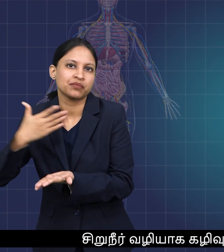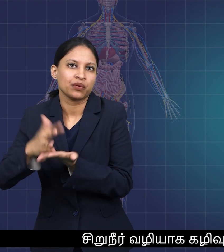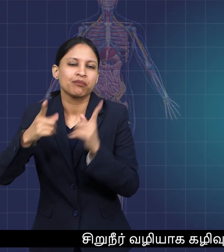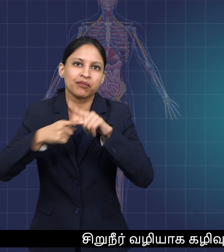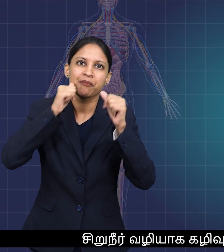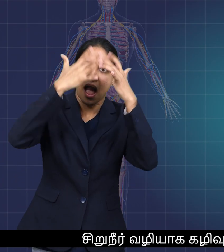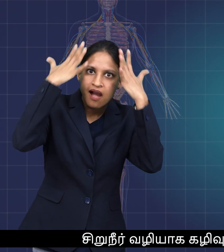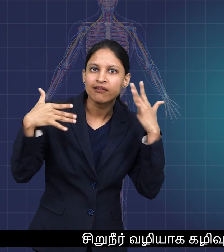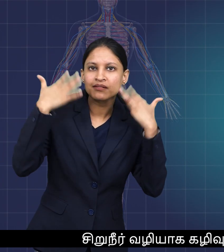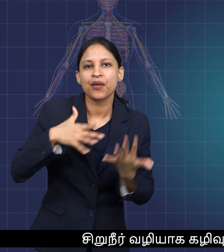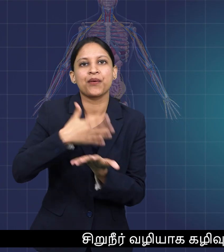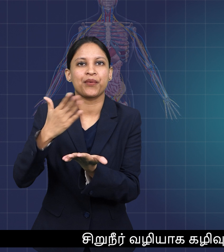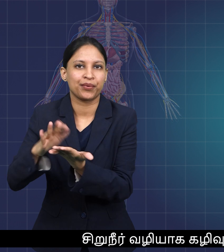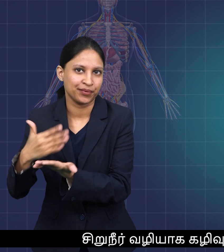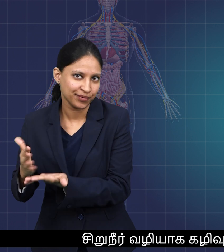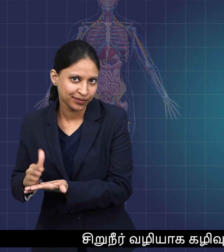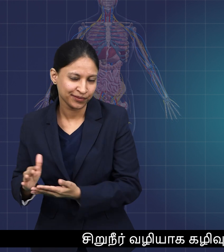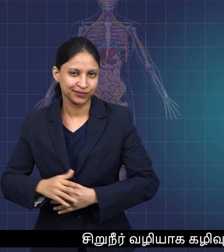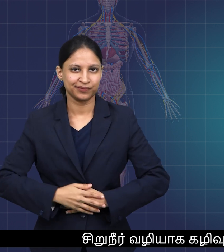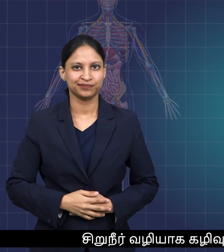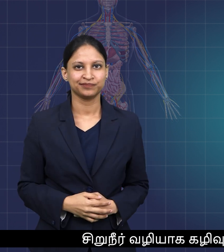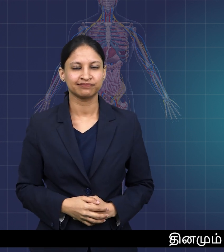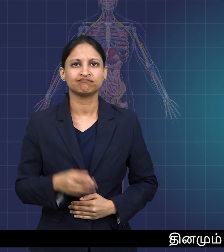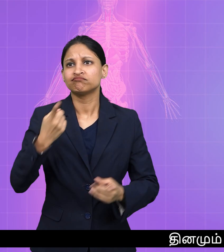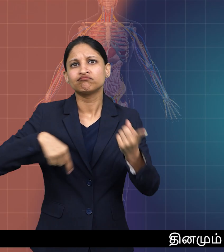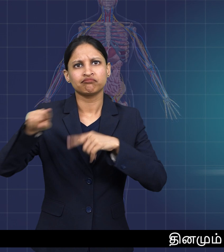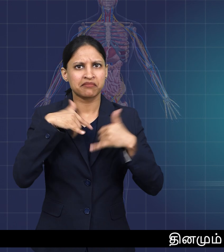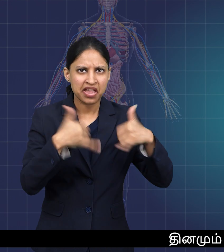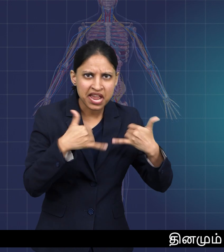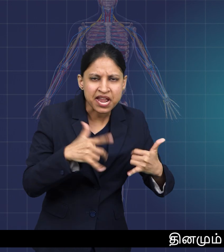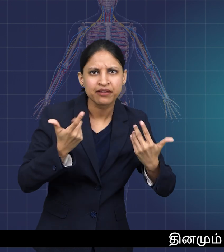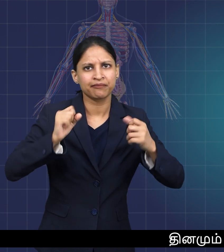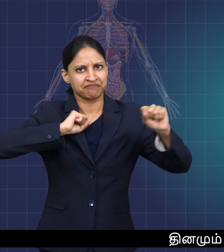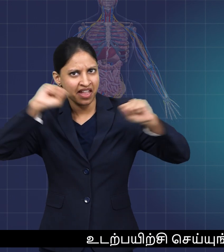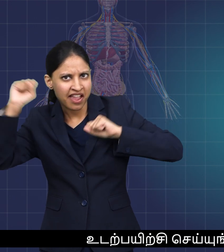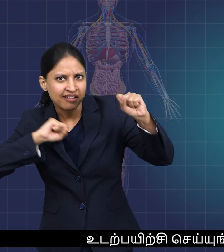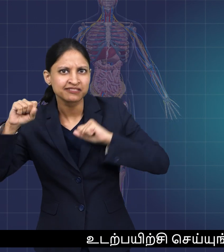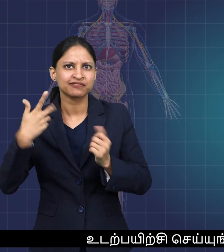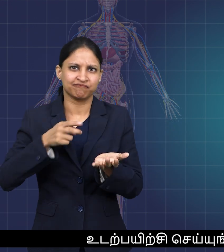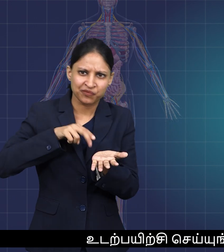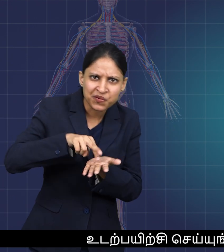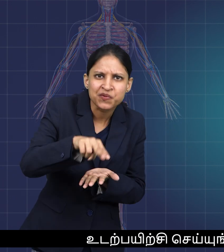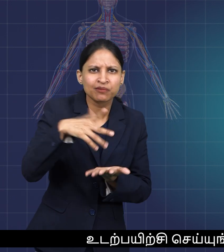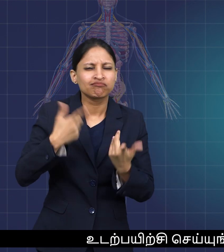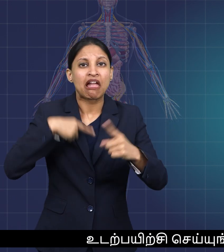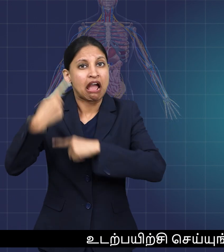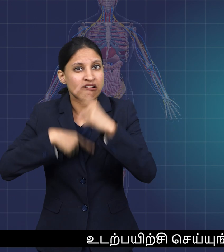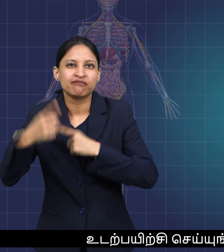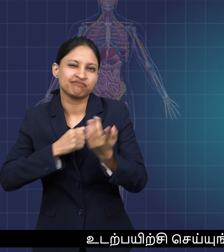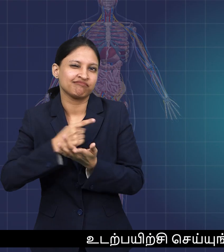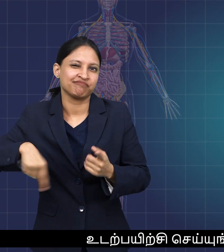சிறுநீர் வழியாக கழிவுகளை வெளியேற்ற உதவுகிறது. தினமும் விளையாடுங்கள், உடற்பயிற்சி